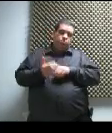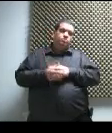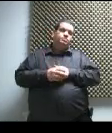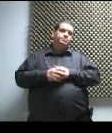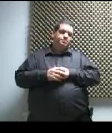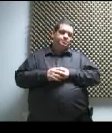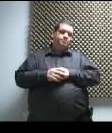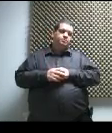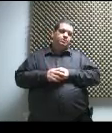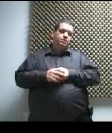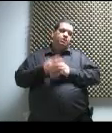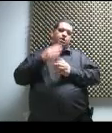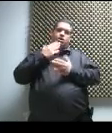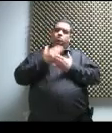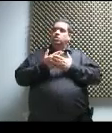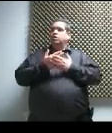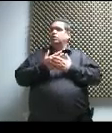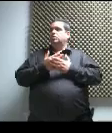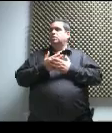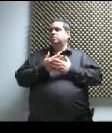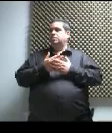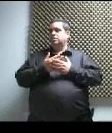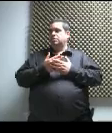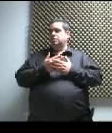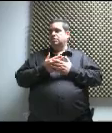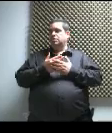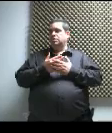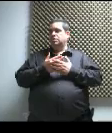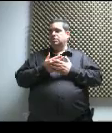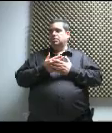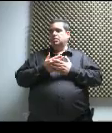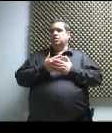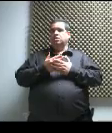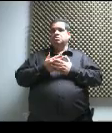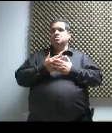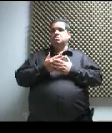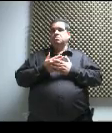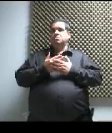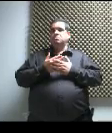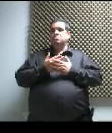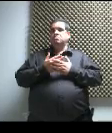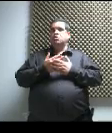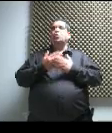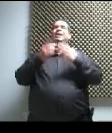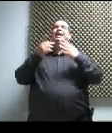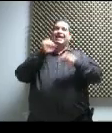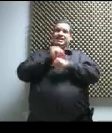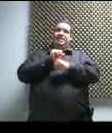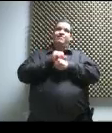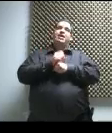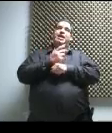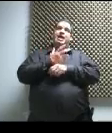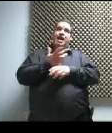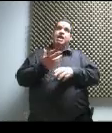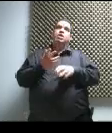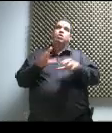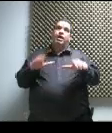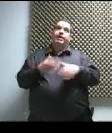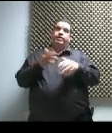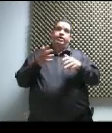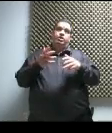bueno para que también los muchachos salgan del ocio. Exacto. Y salgan, pues, vayan a otro campo que no sea la